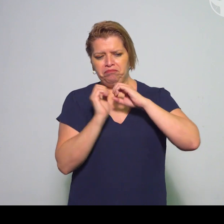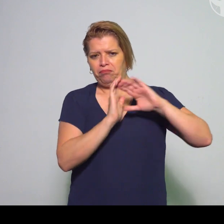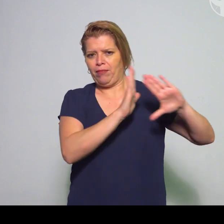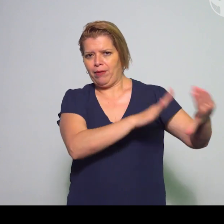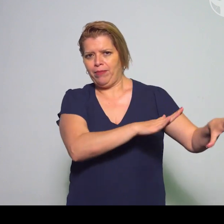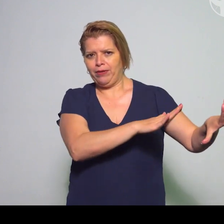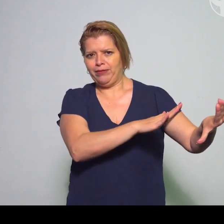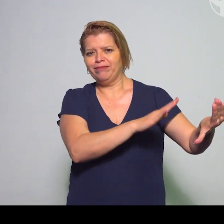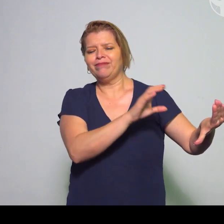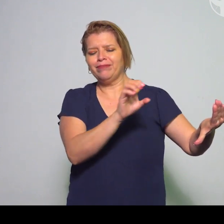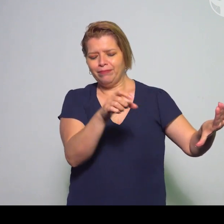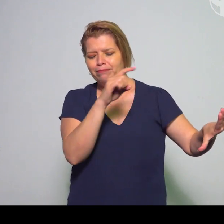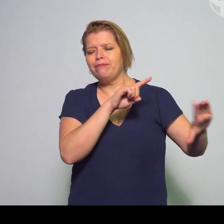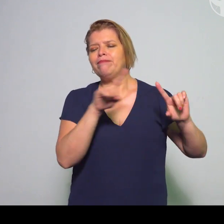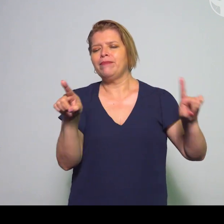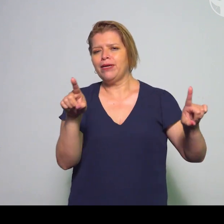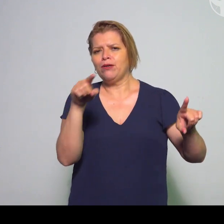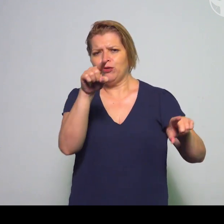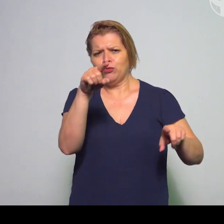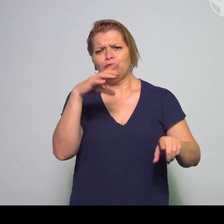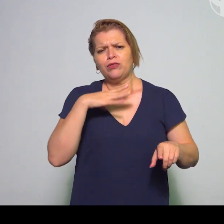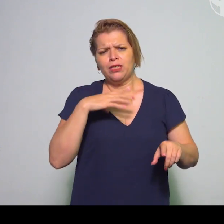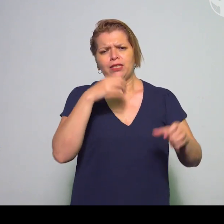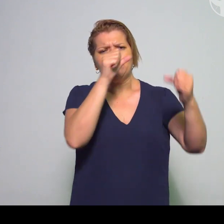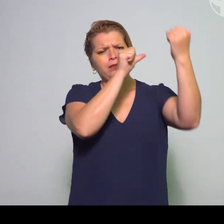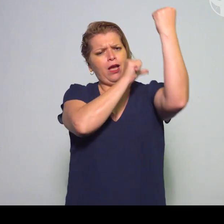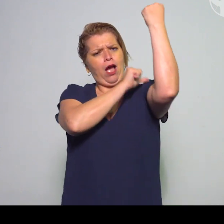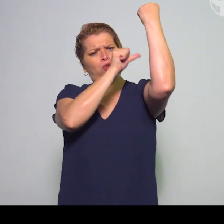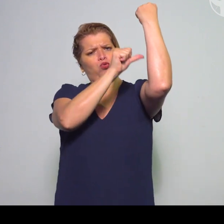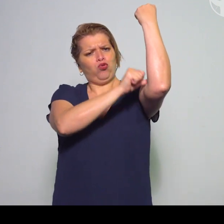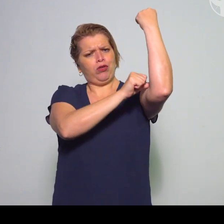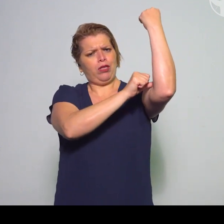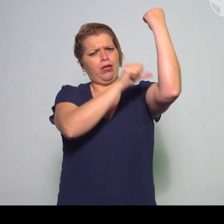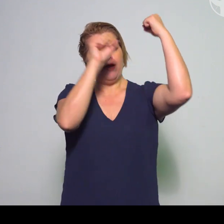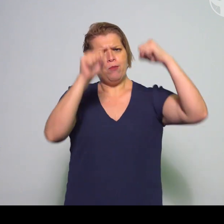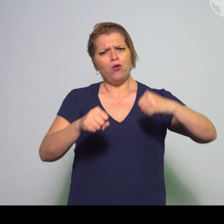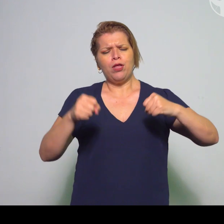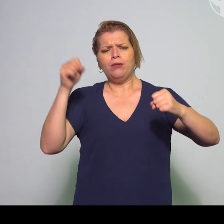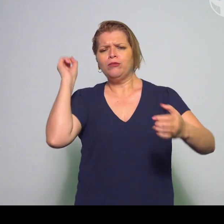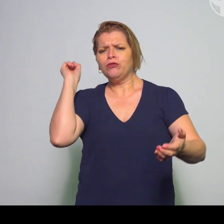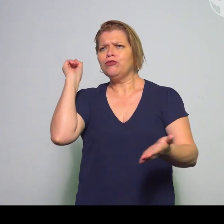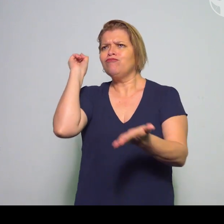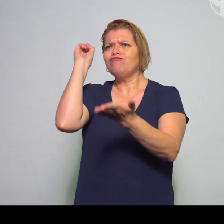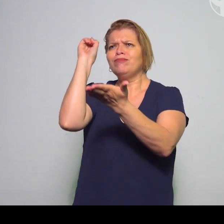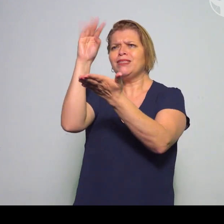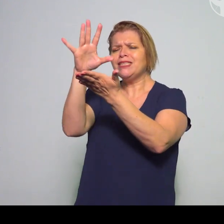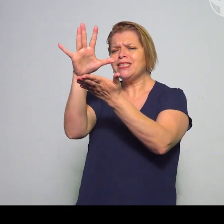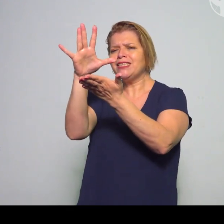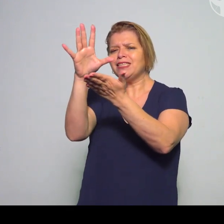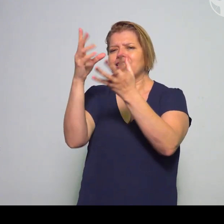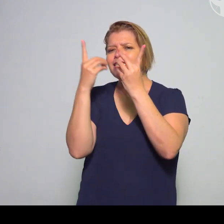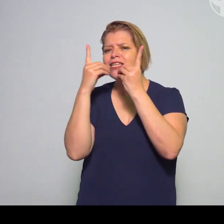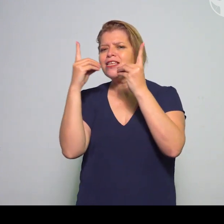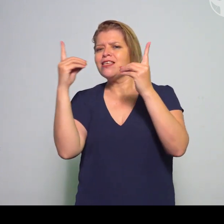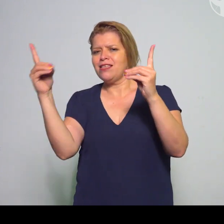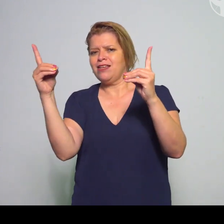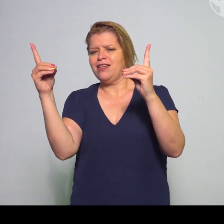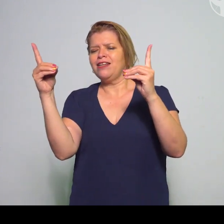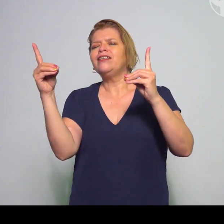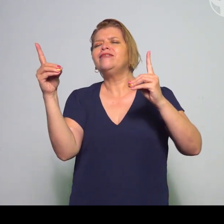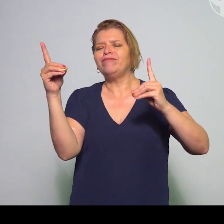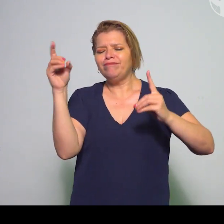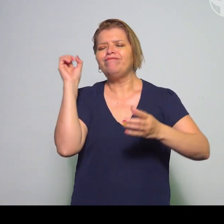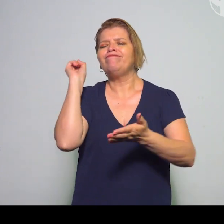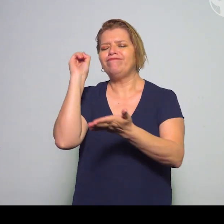quiere hacer, también nos dice que en autoridad nosotros podemos declarar bendición sobre esa semilla. Que no se